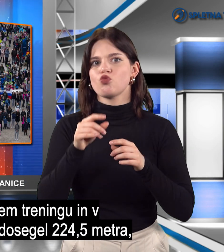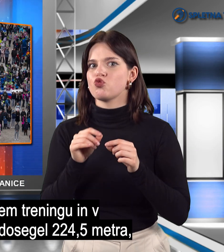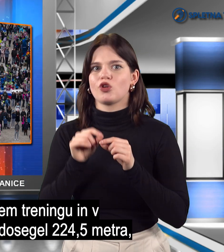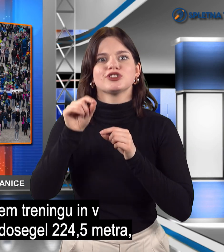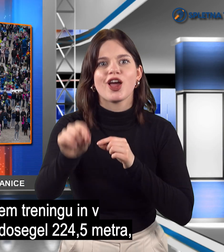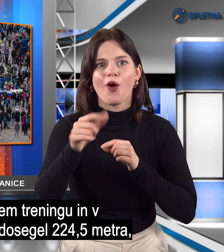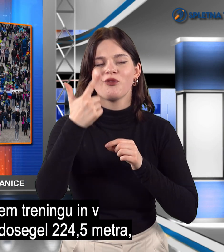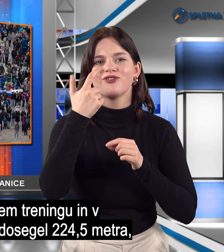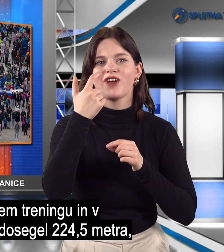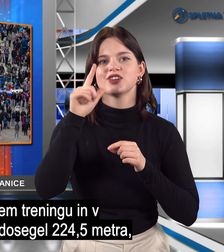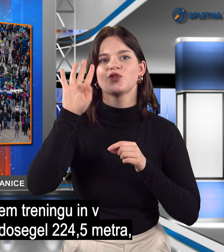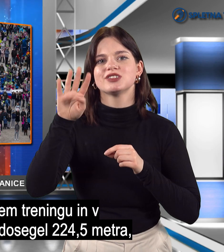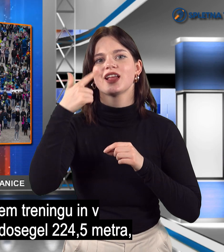in v kvalifikacijah je dosegel